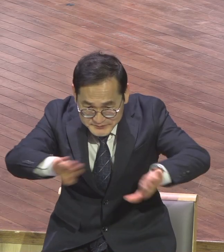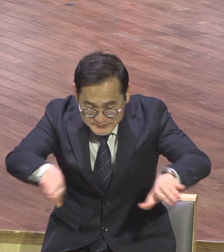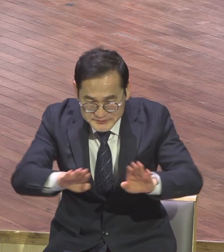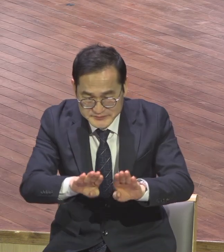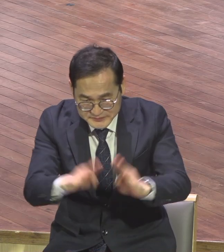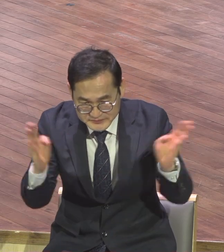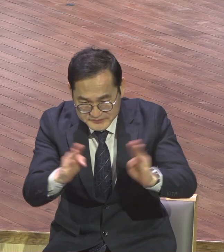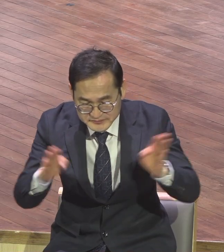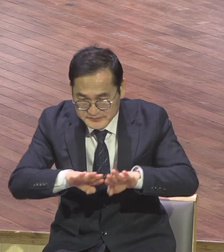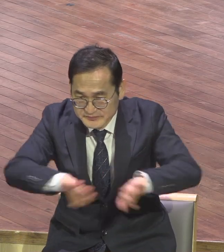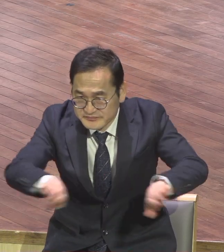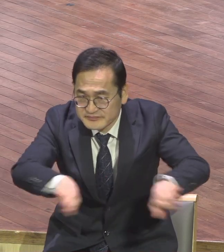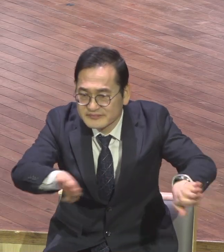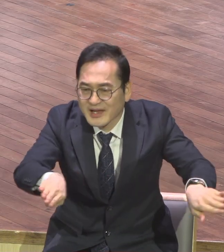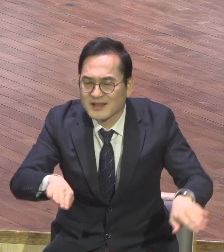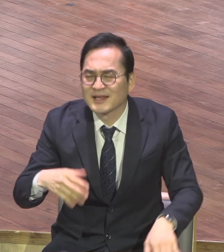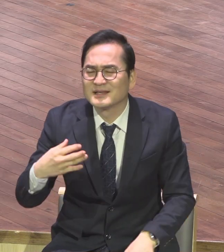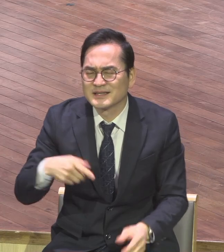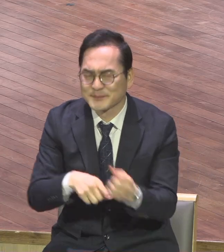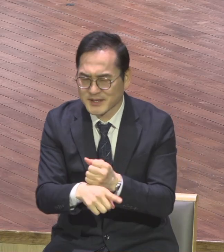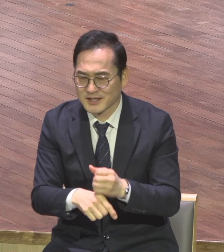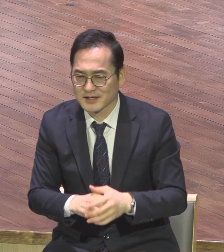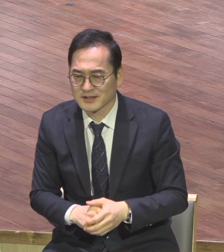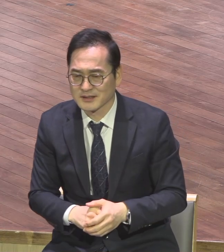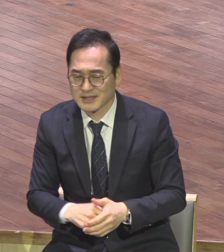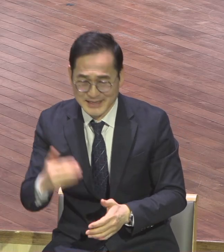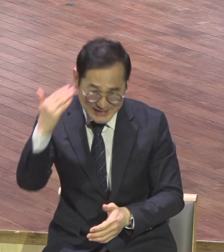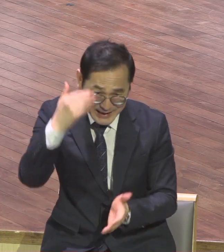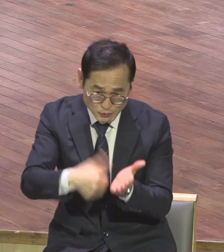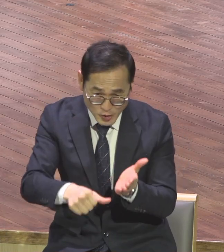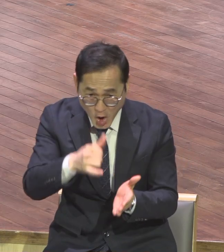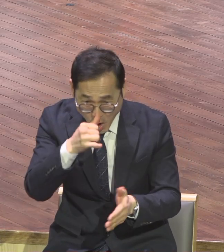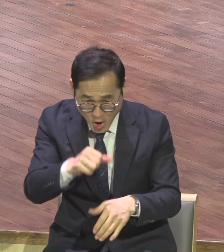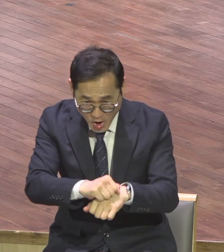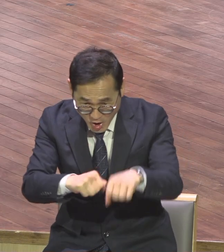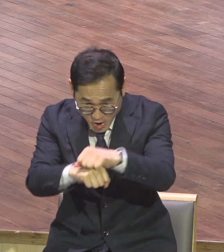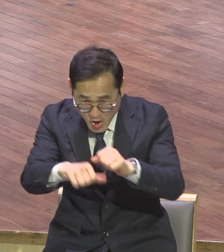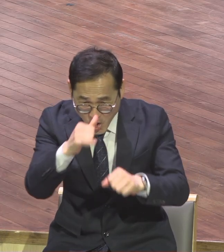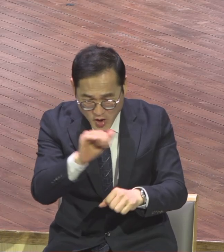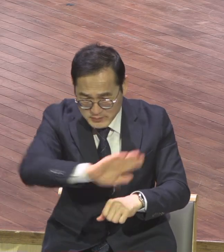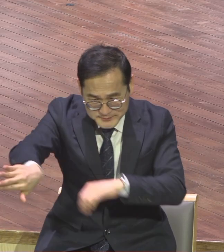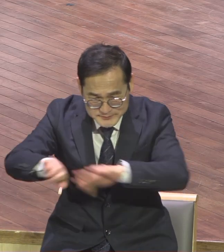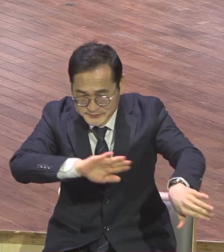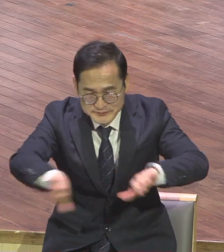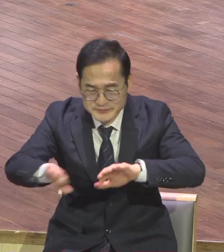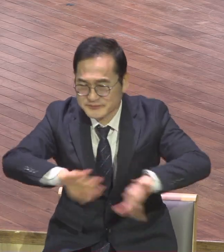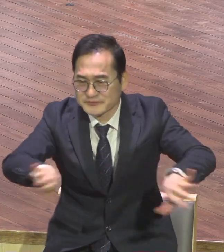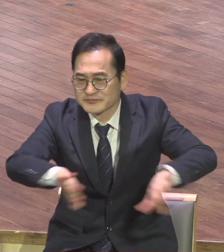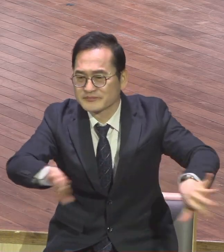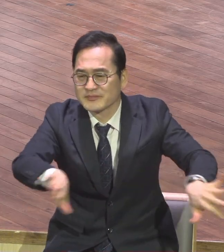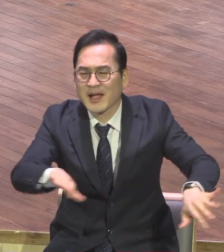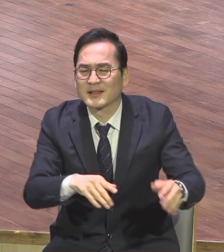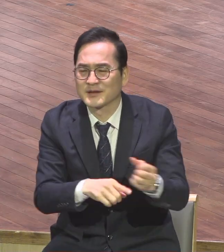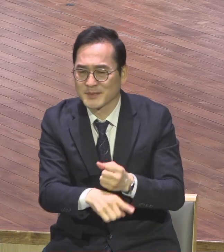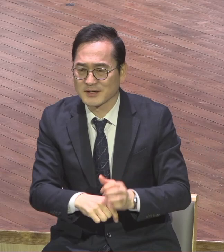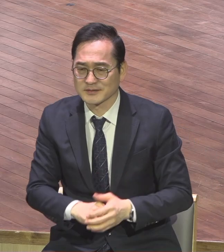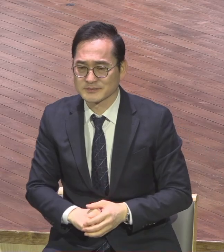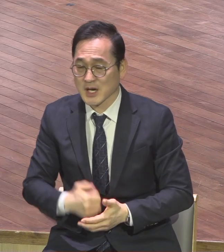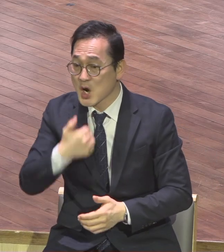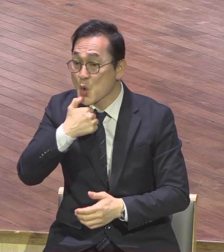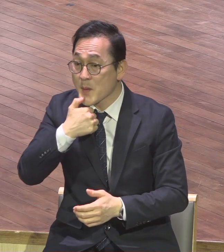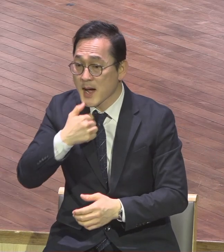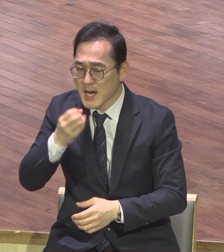의미예요. 전진이라는 말이 어떤 장애물도 다 헤치고 나가고 연다. 당시 로마군의 가장 큰 무기가